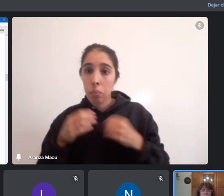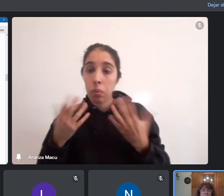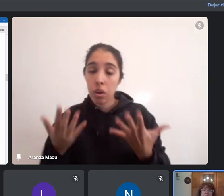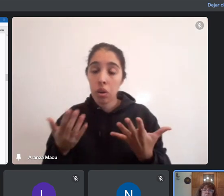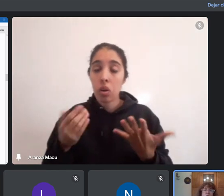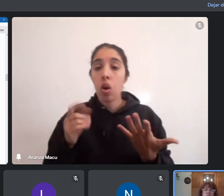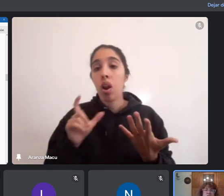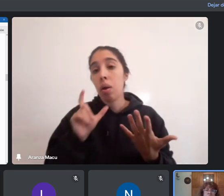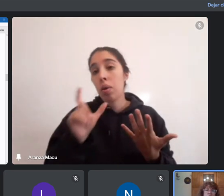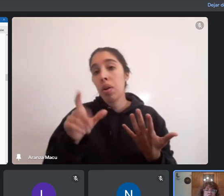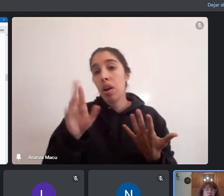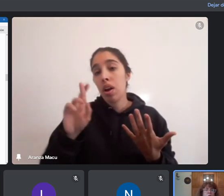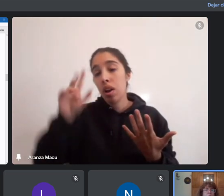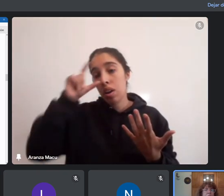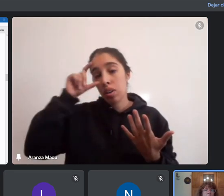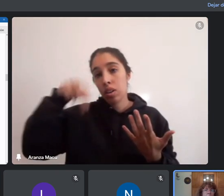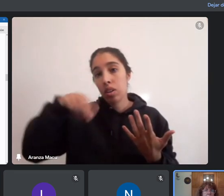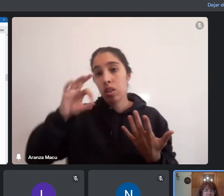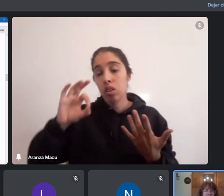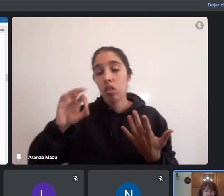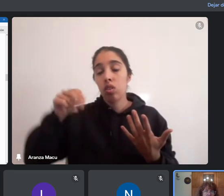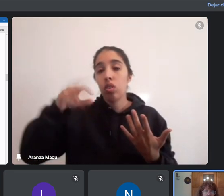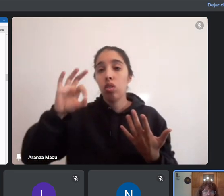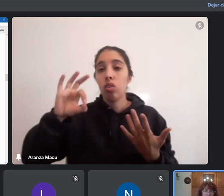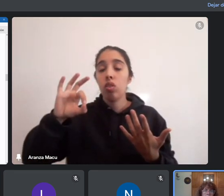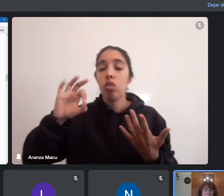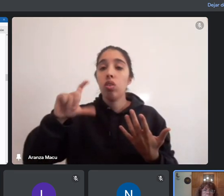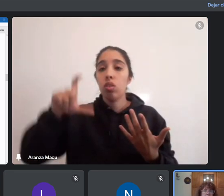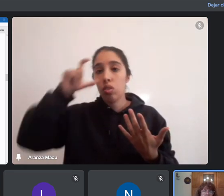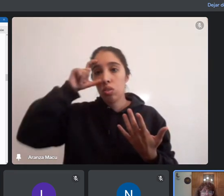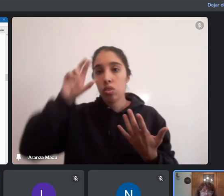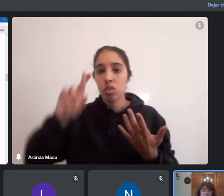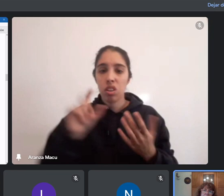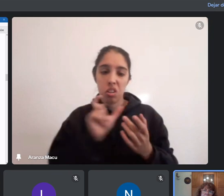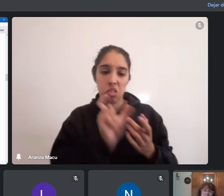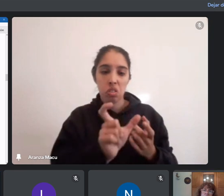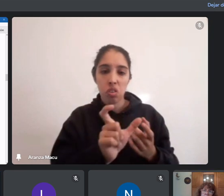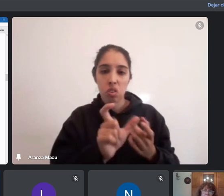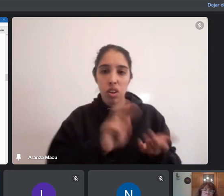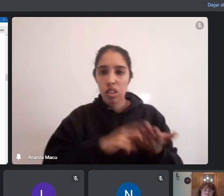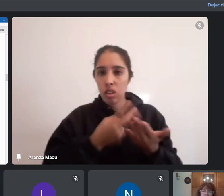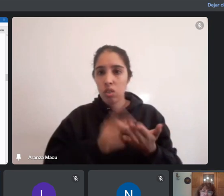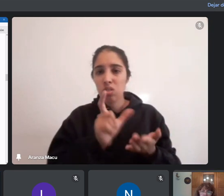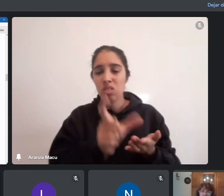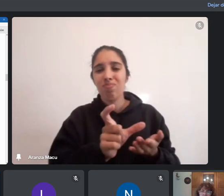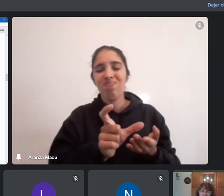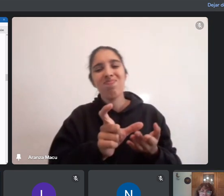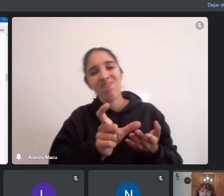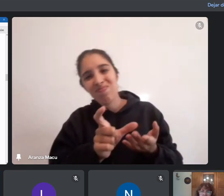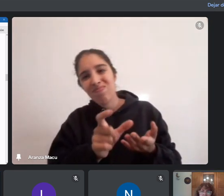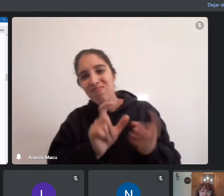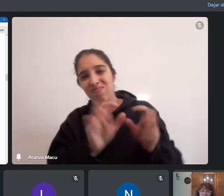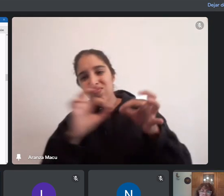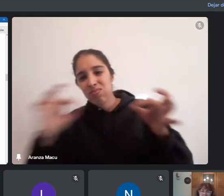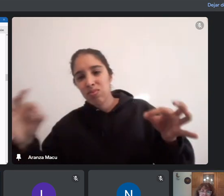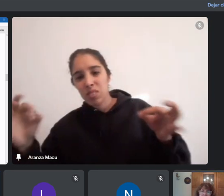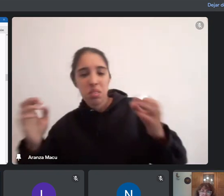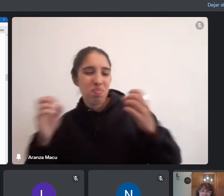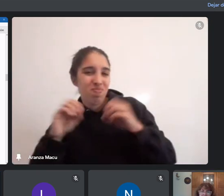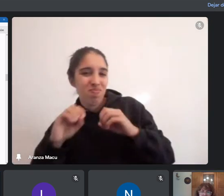seguimos leyendo no nos va a combinar. Por eso... Yo le coloqué reconocer solo, pero después, antes de